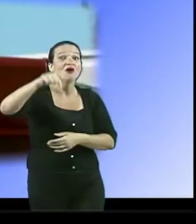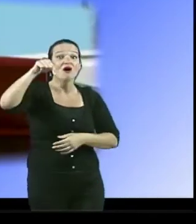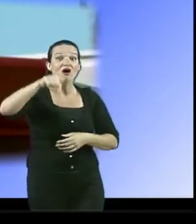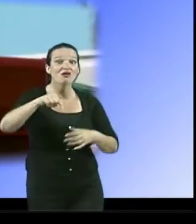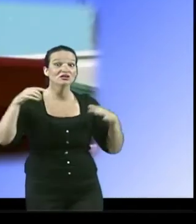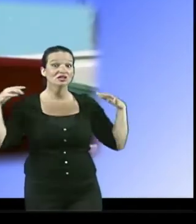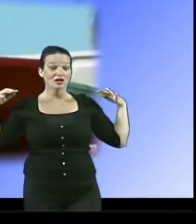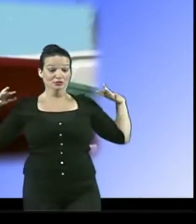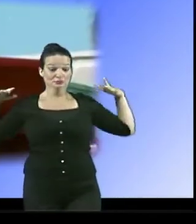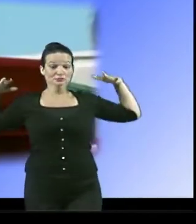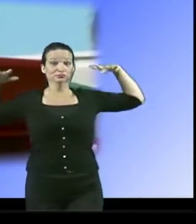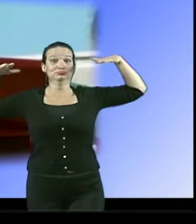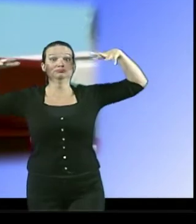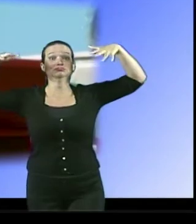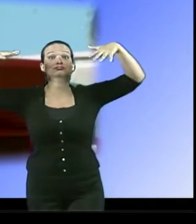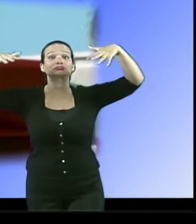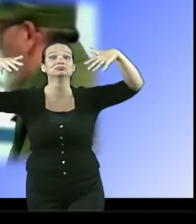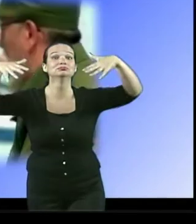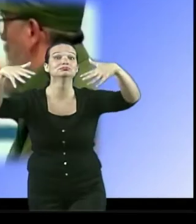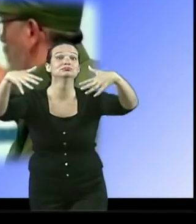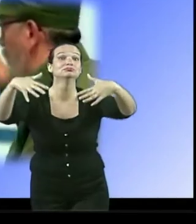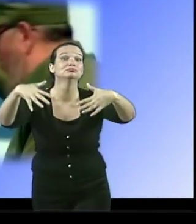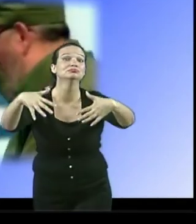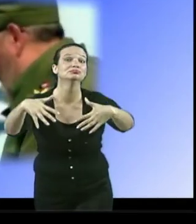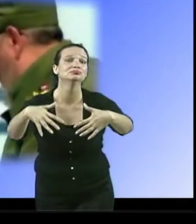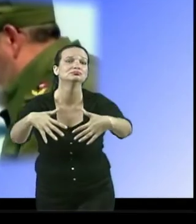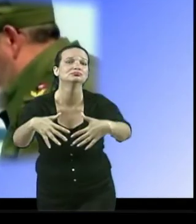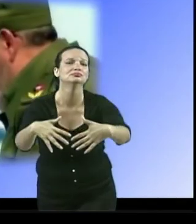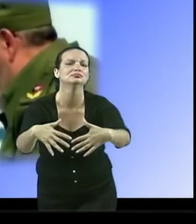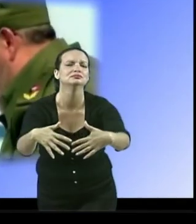se han dado cita aquí.